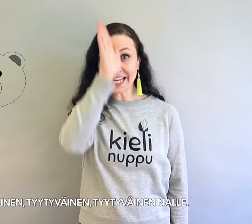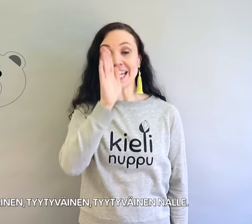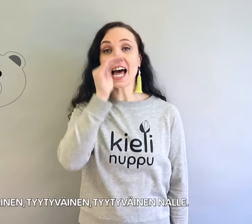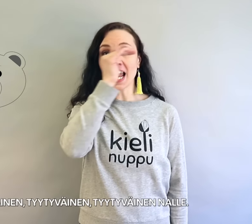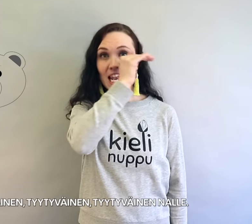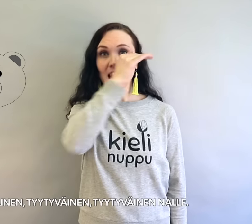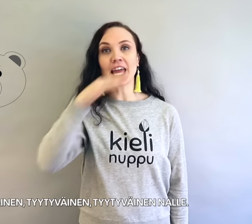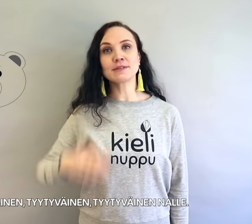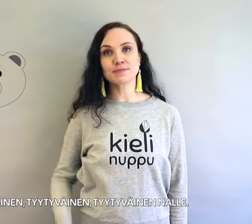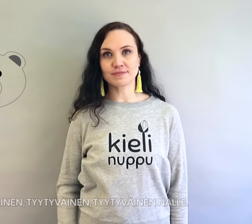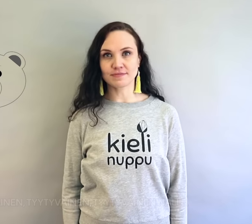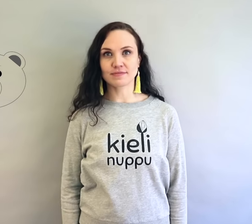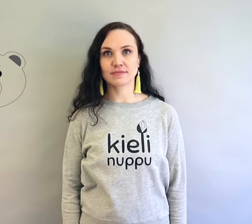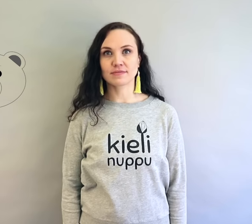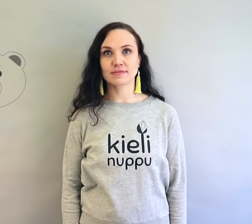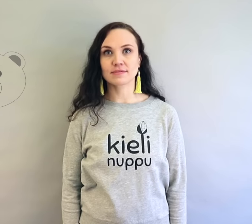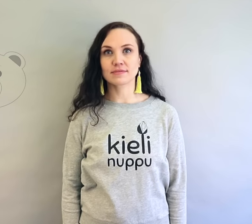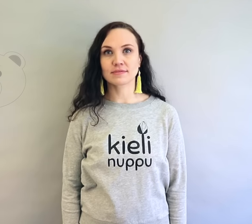tyytyväinen Nalle.